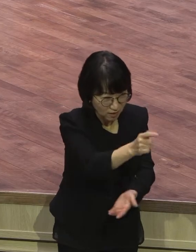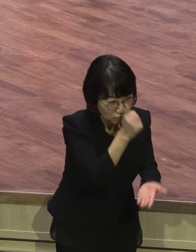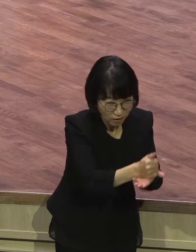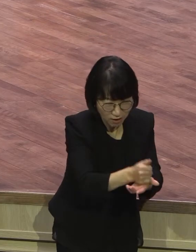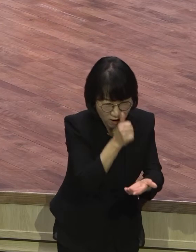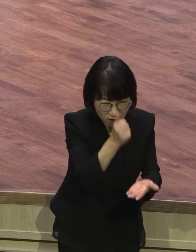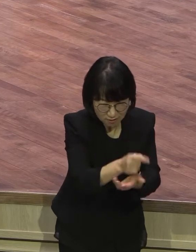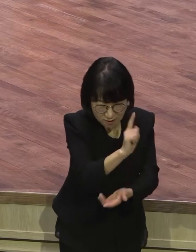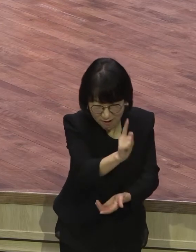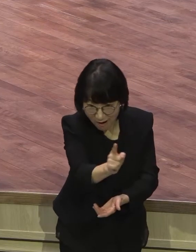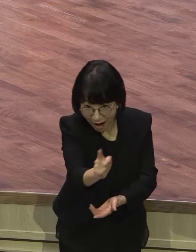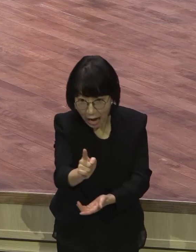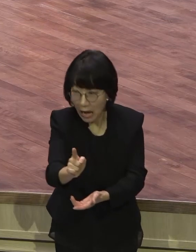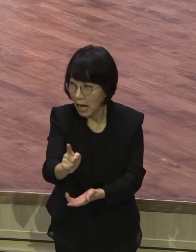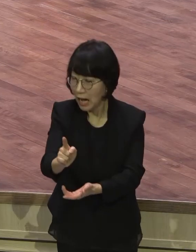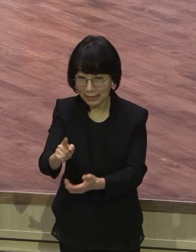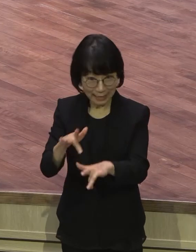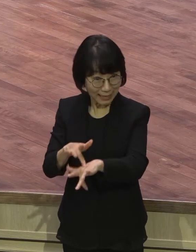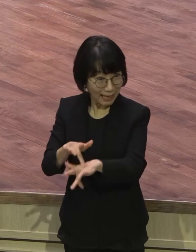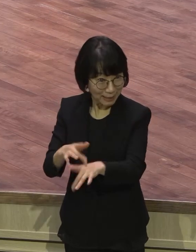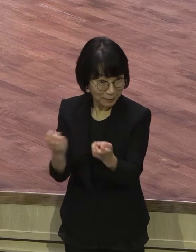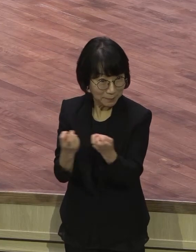계속 정죄의식, 그걸 심어줍니다.